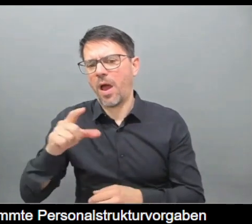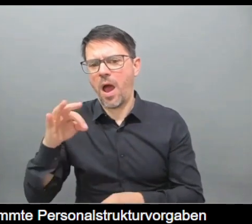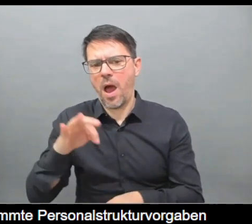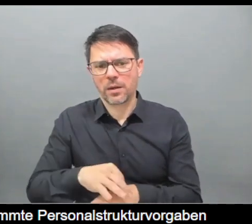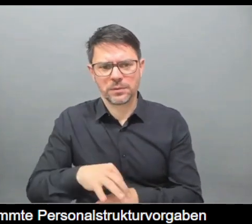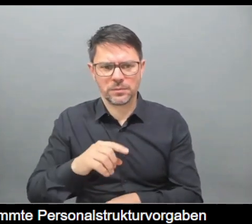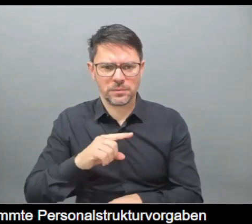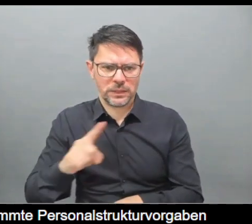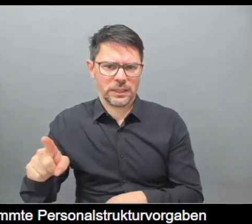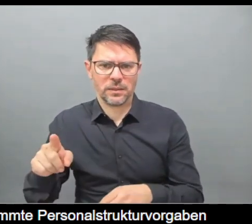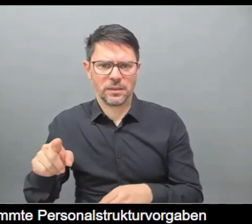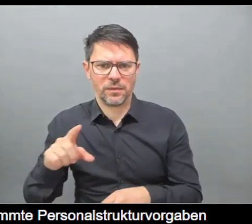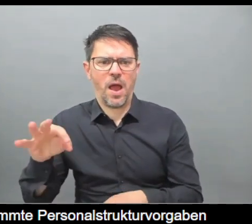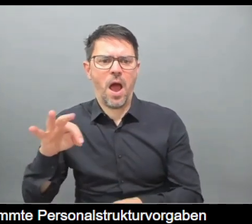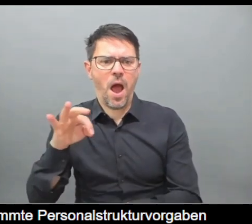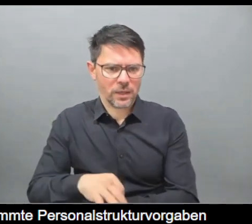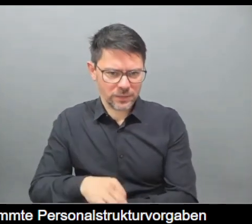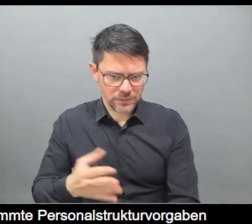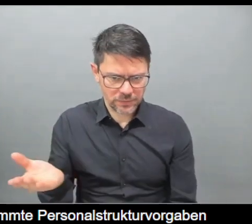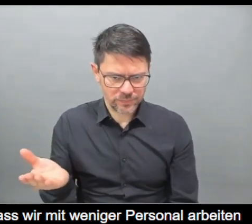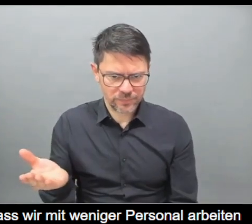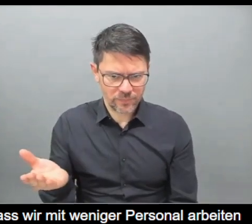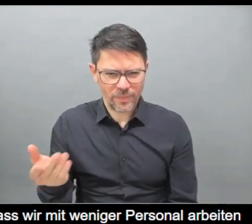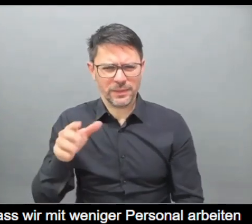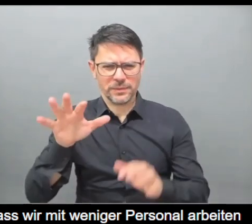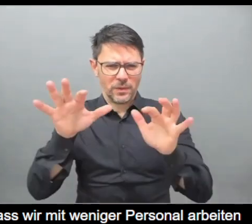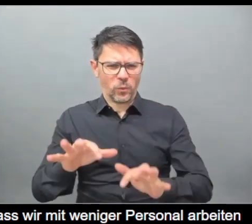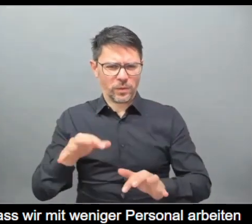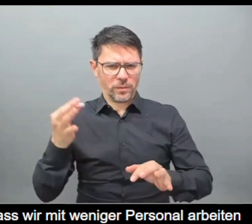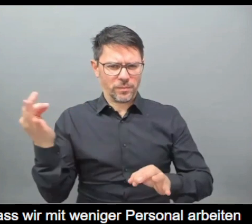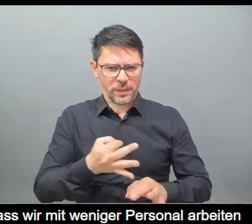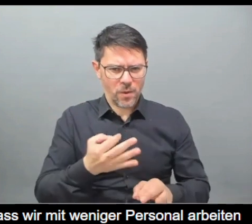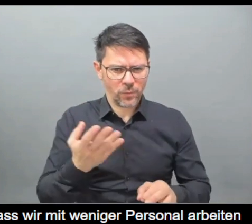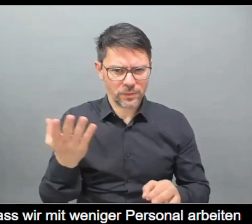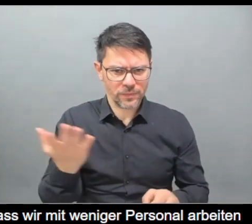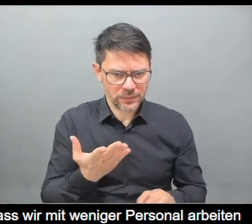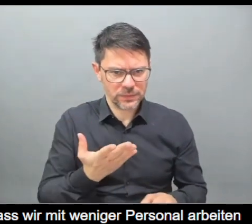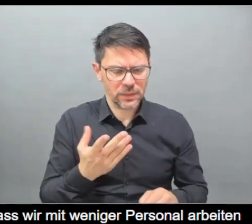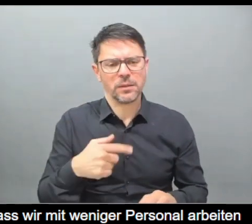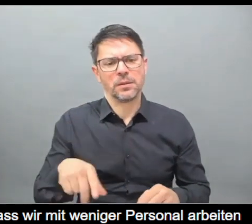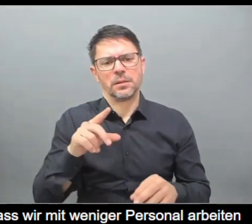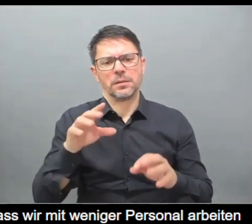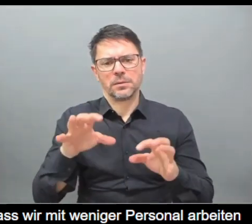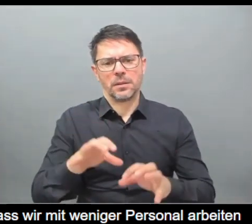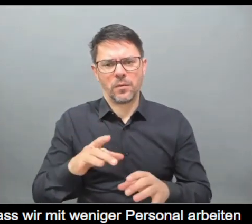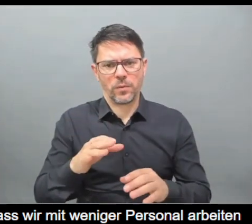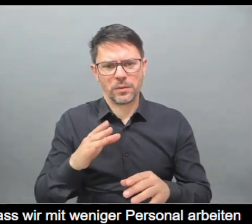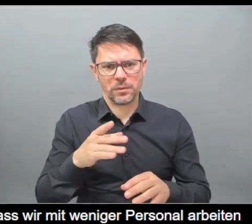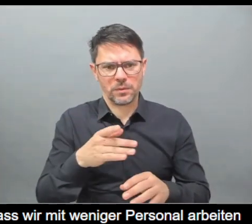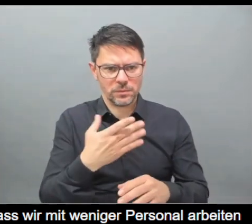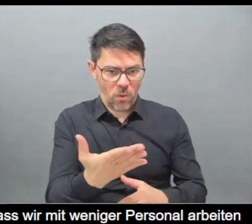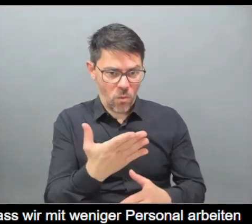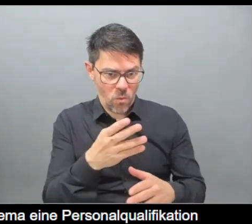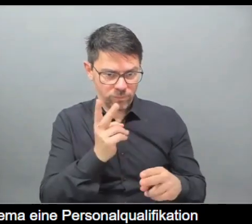immer mehr sozusagen Aufwände betreiben müssen gegenüber dem, was wir behandeln können. Deswegen ist es auch